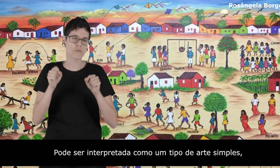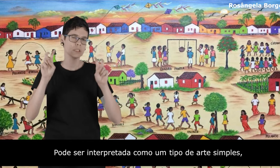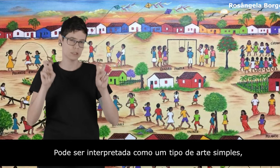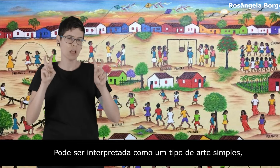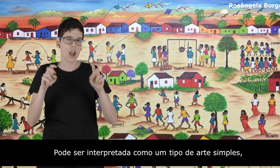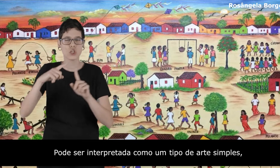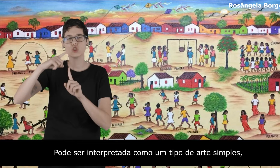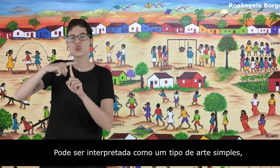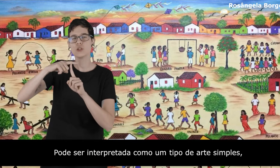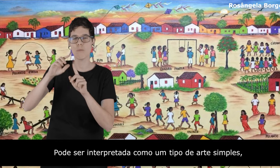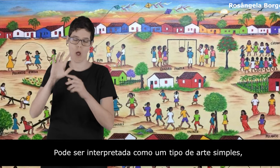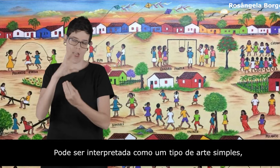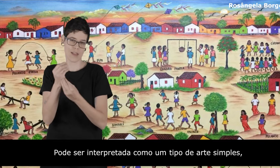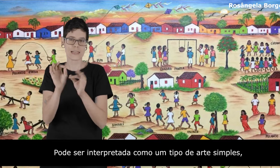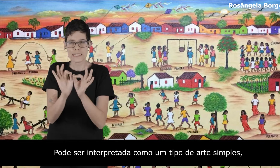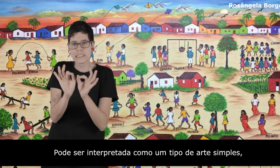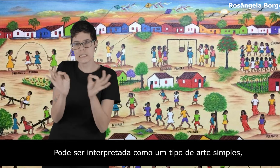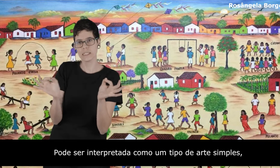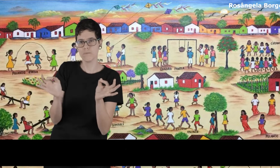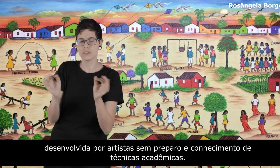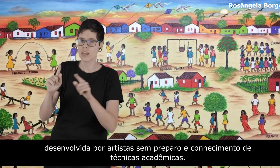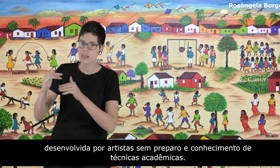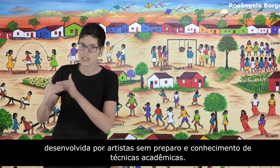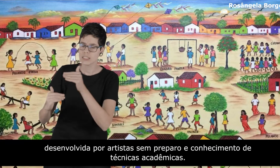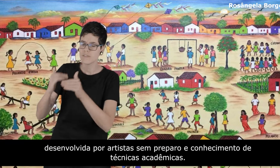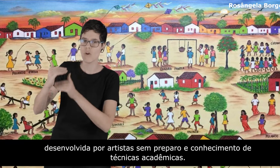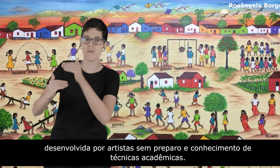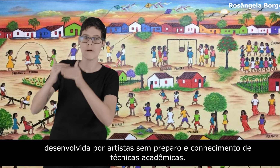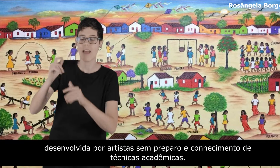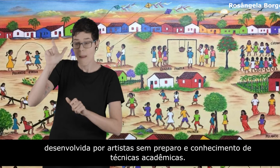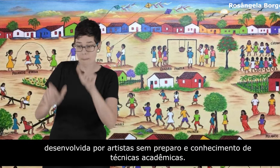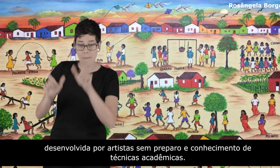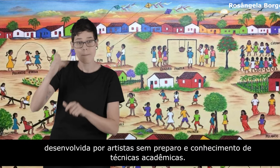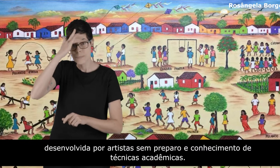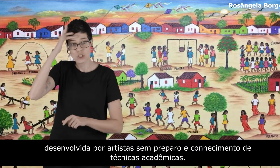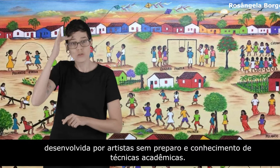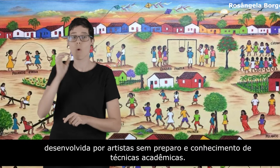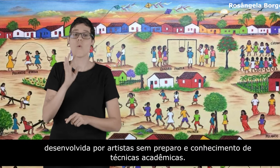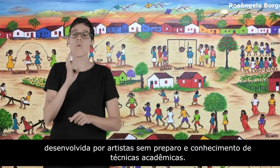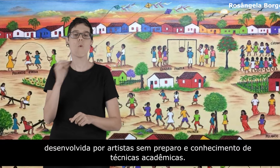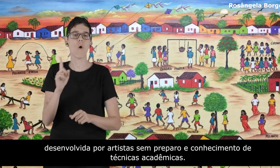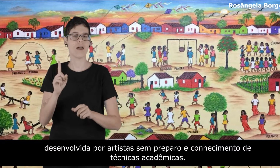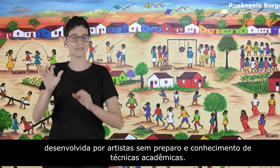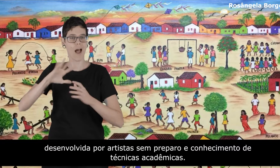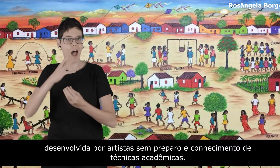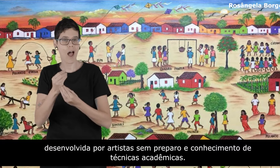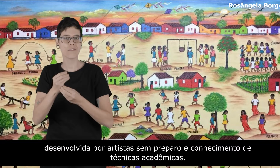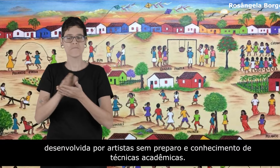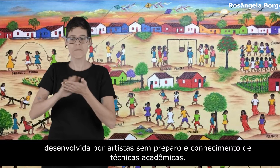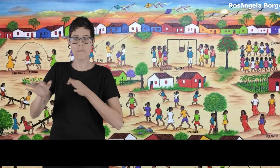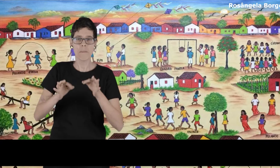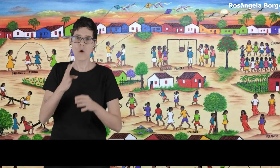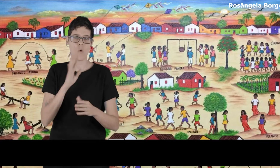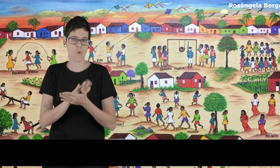Pode ser interpretada como um tipo de arte simples, desenvolvida por artistas sem preparo e conhecimento de técnicas